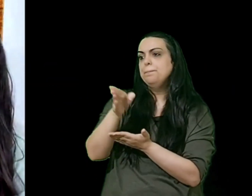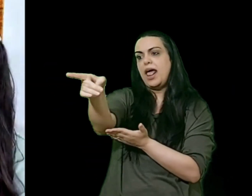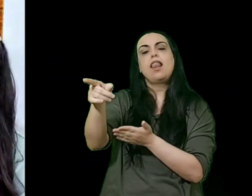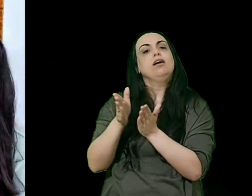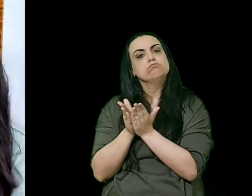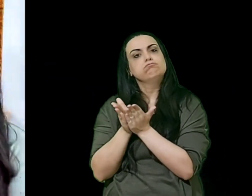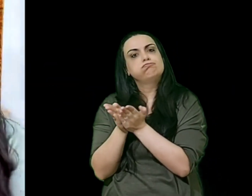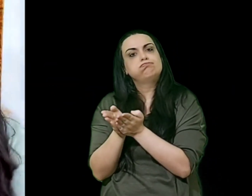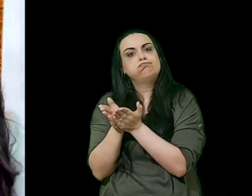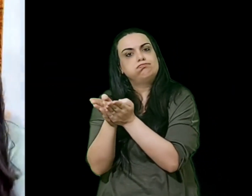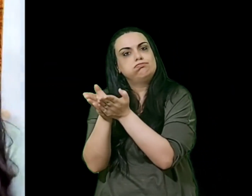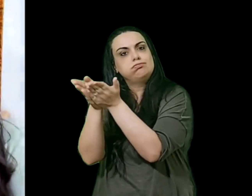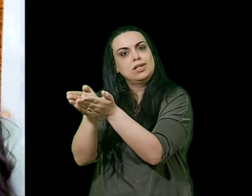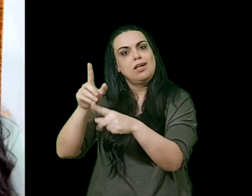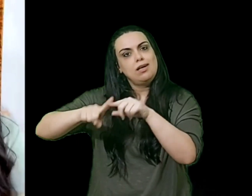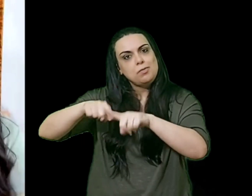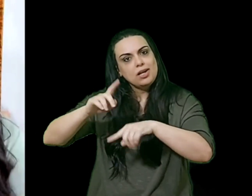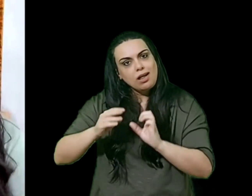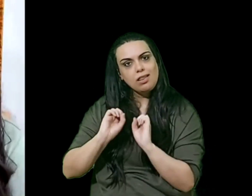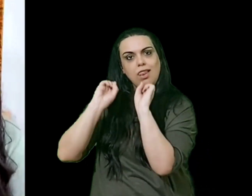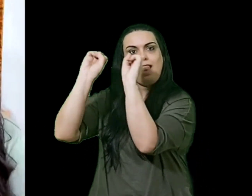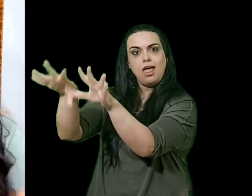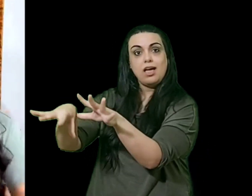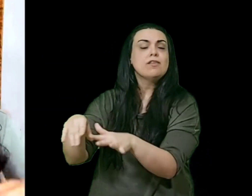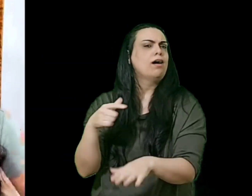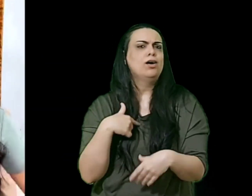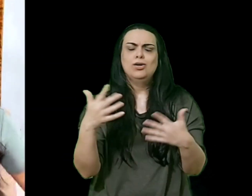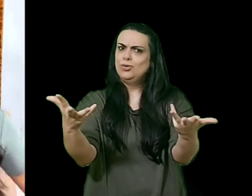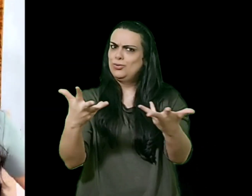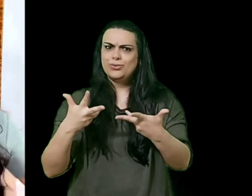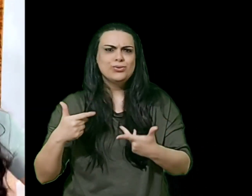embarcação. E eu achei isso fantástico, gente. Por quê?